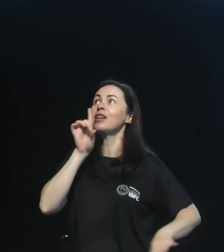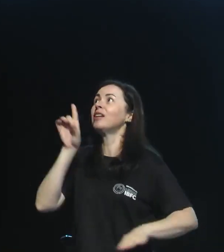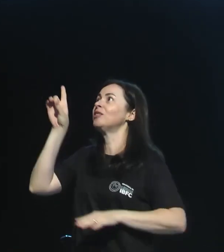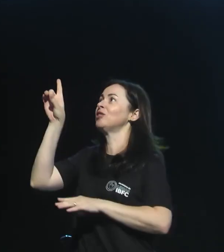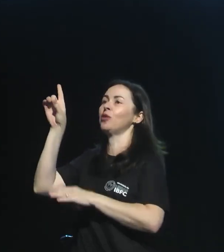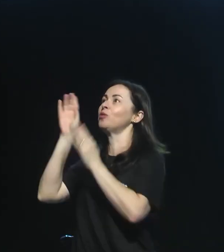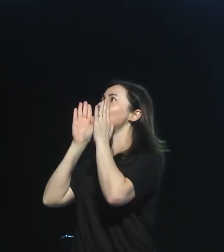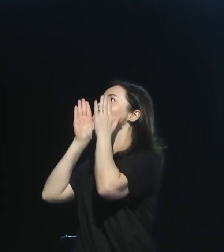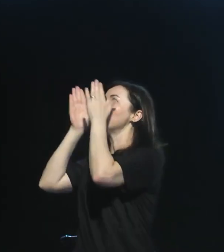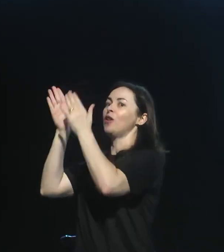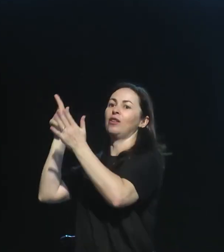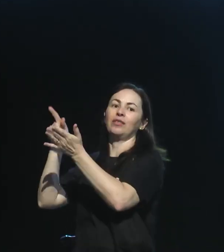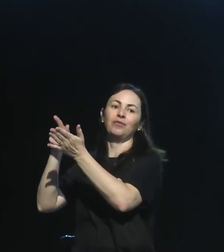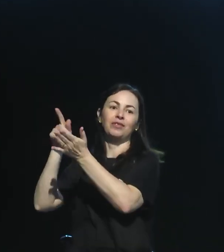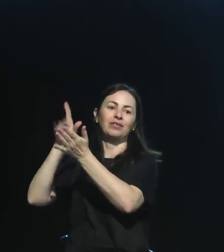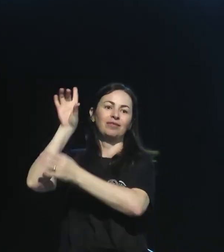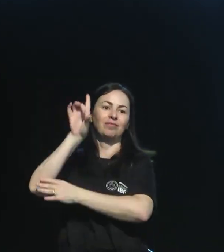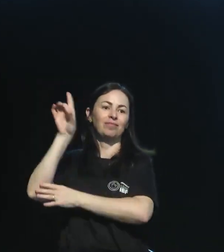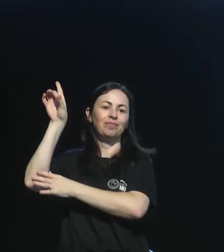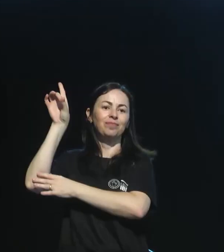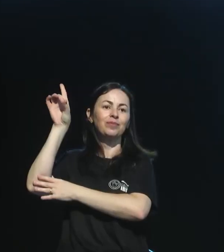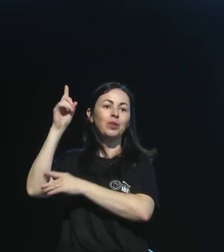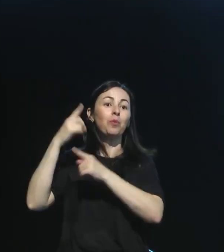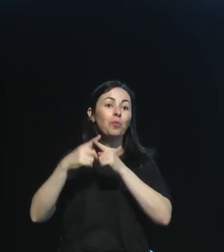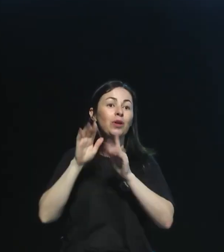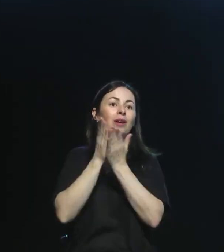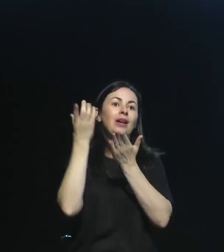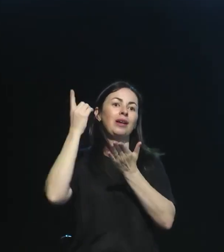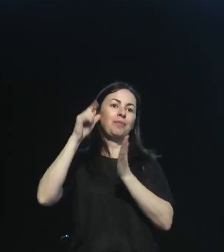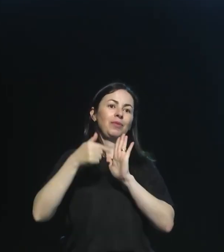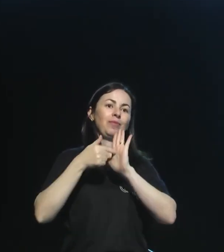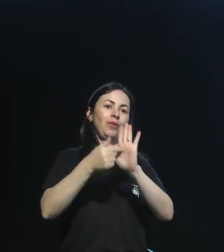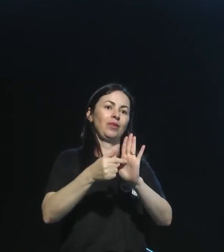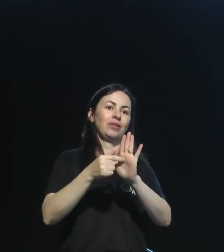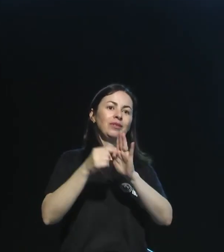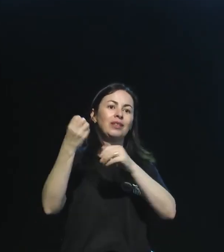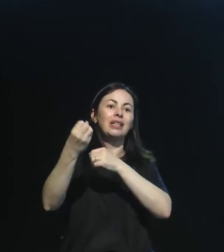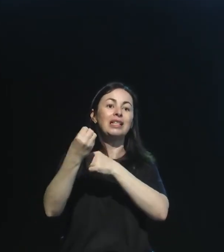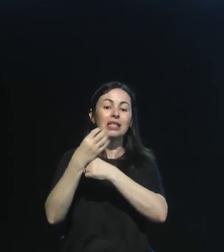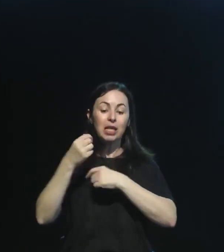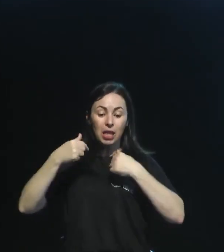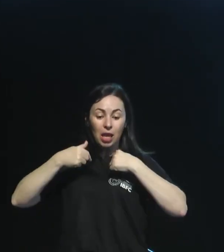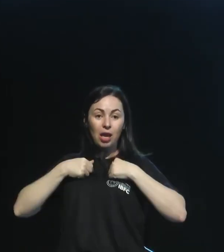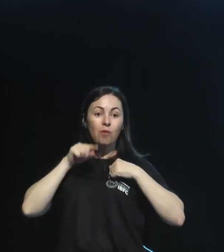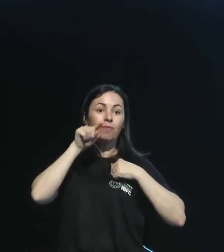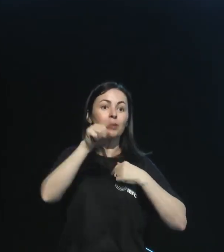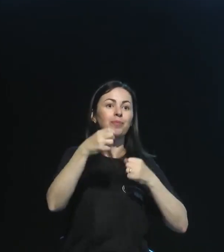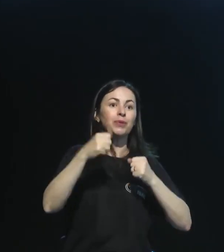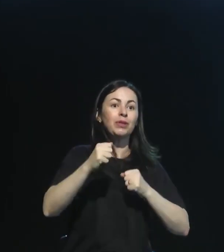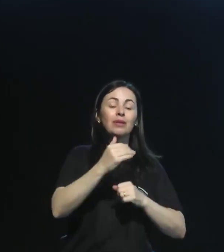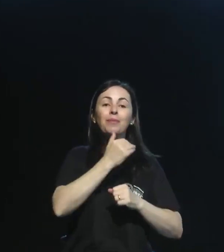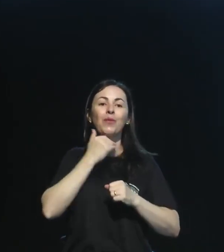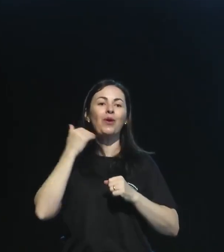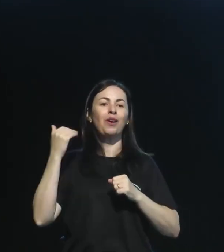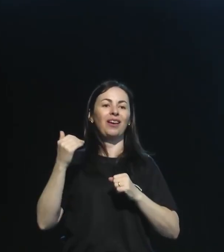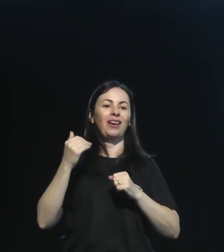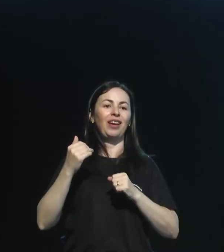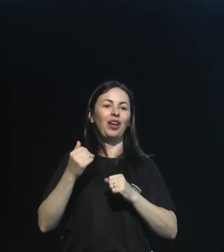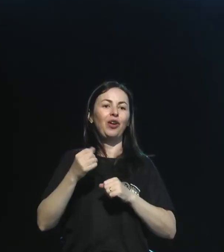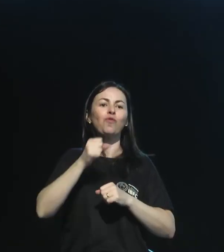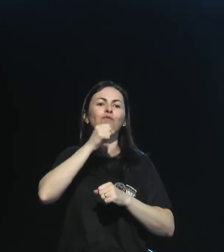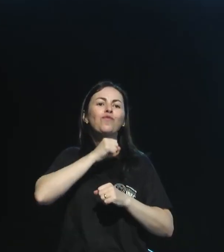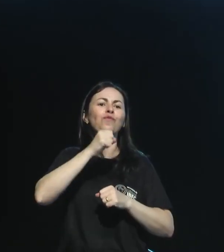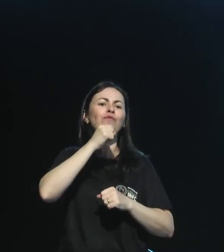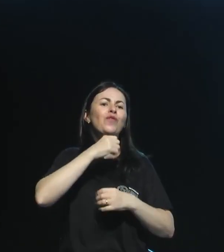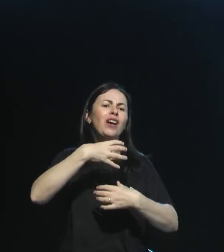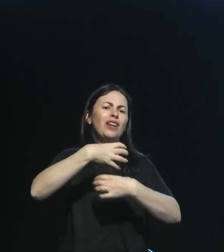nos diz, que eu e você precisamos morrer para a nossa velha natureza, para a nossa velha. A Bíblia